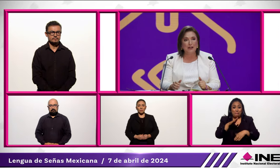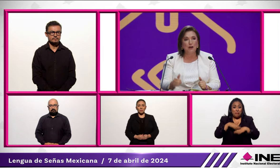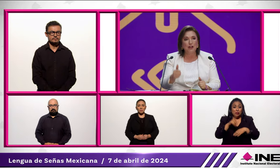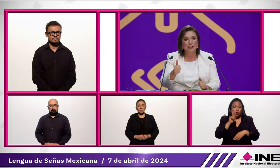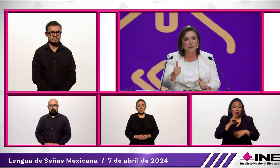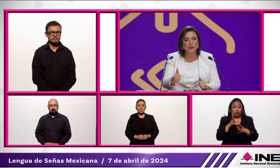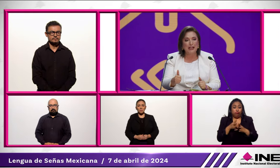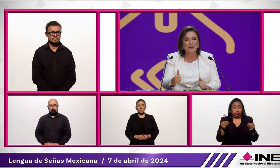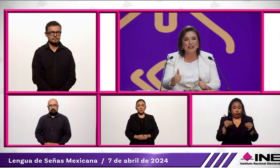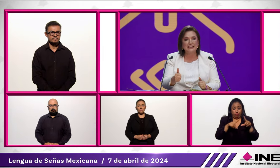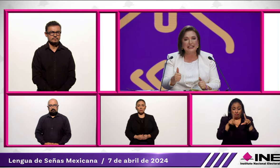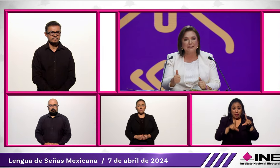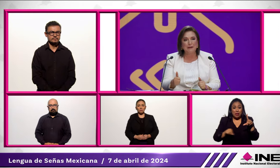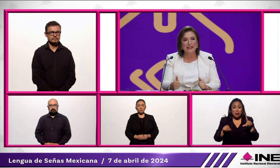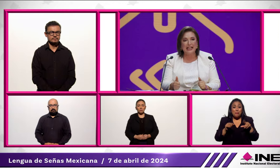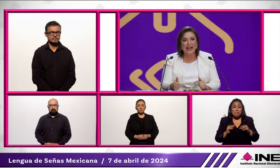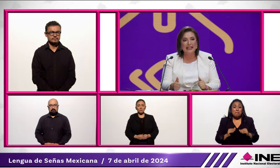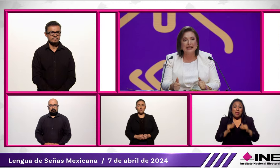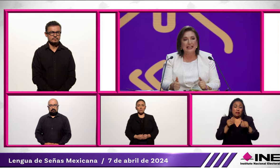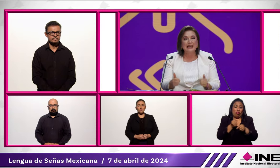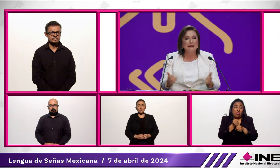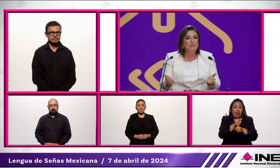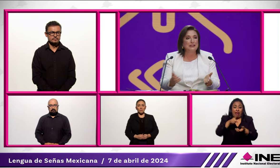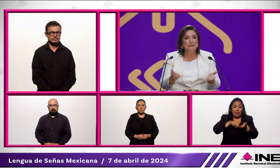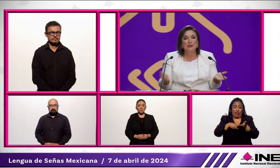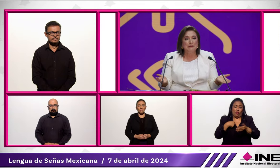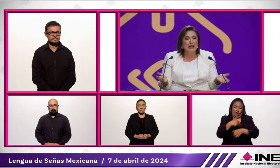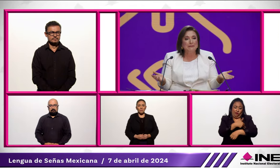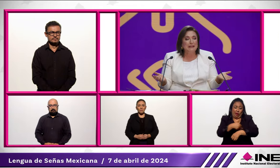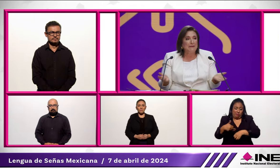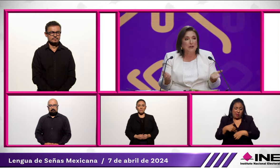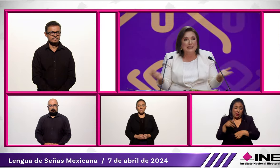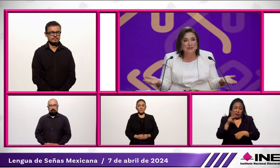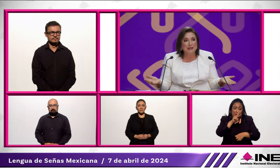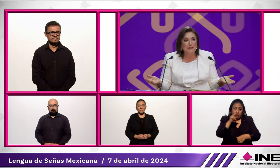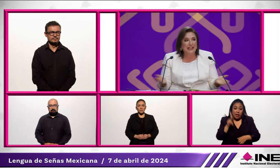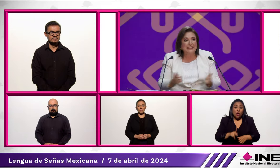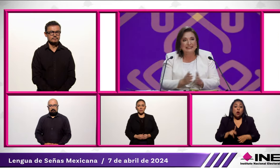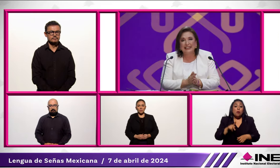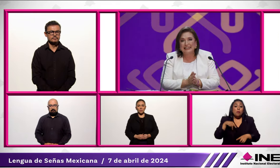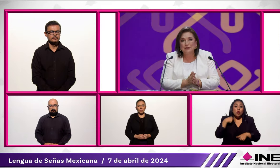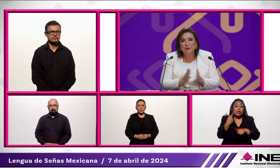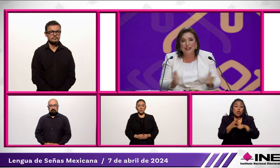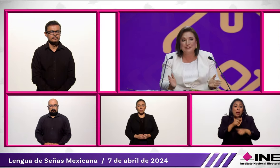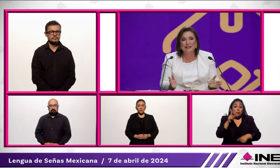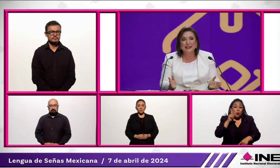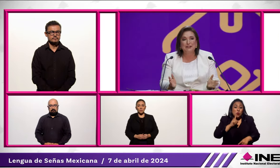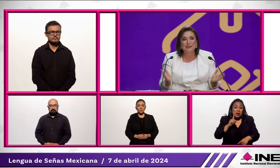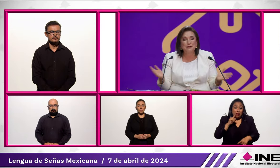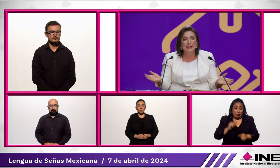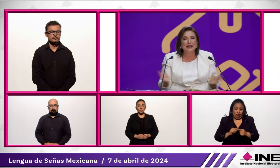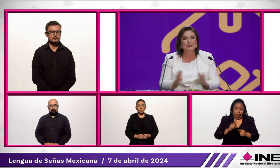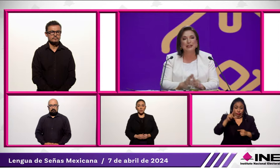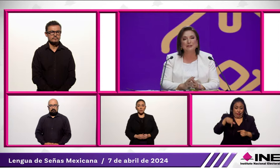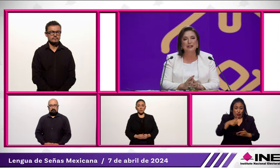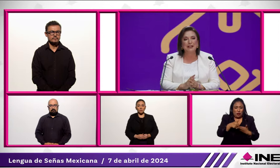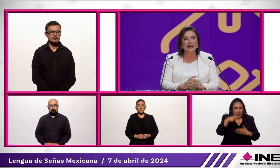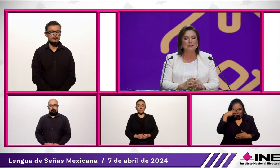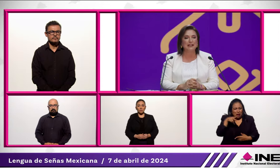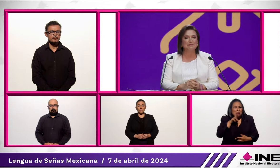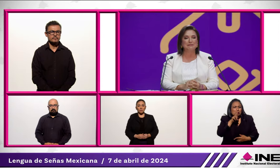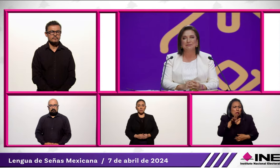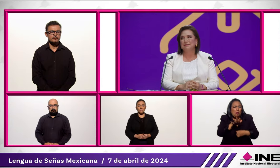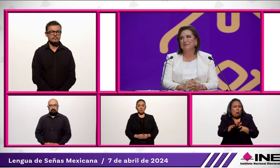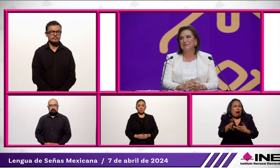todo México. Subió la violencia intrafamiliar y pues la violación de mujeres subió en la Ciudad de México. Entonces, ¿cuáles resultados